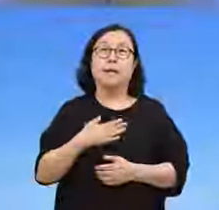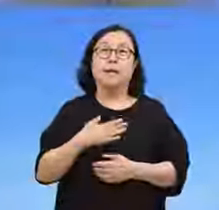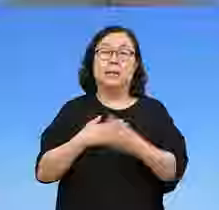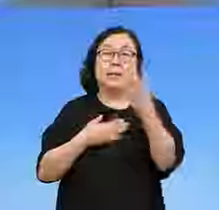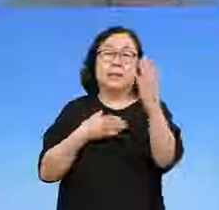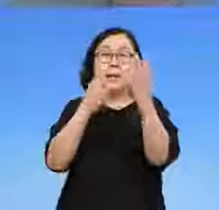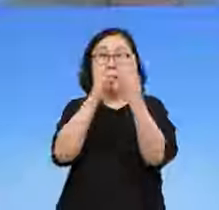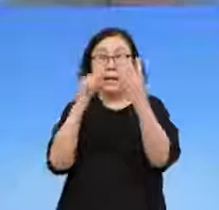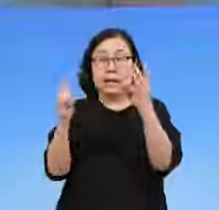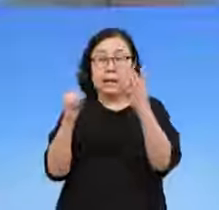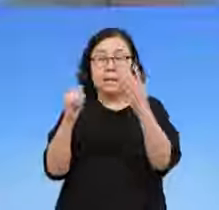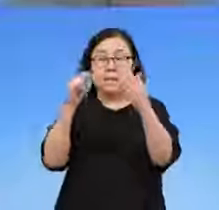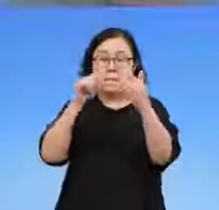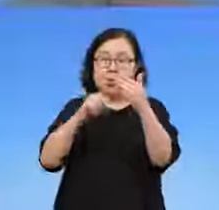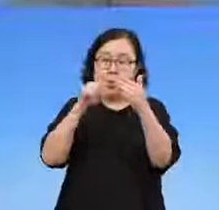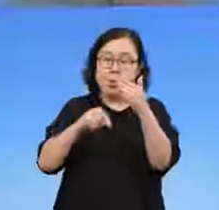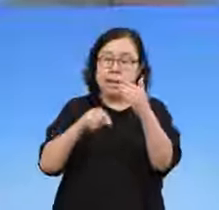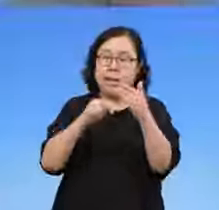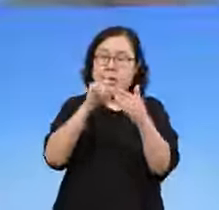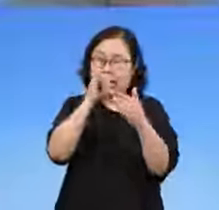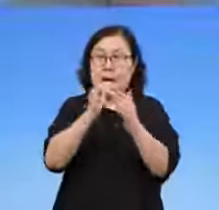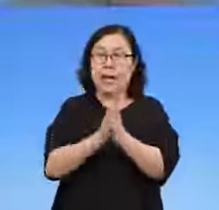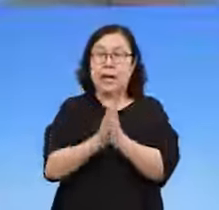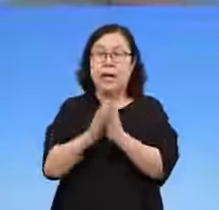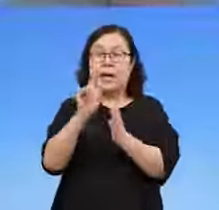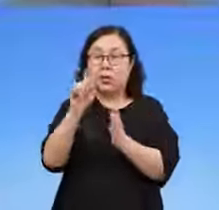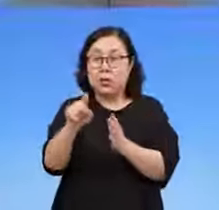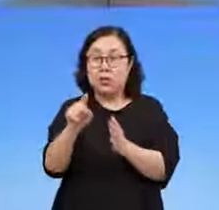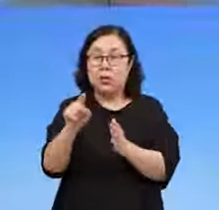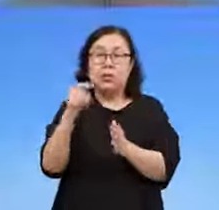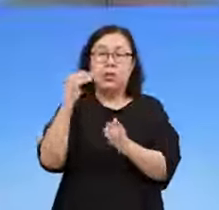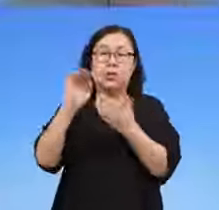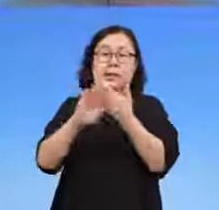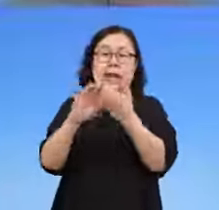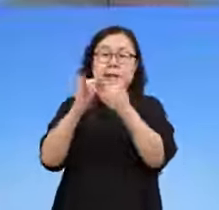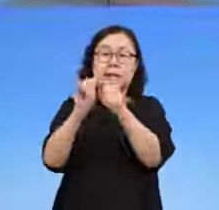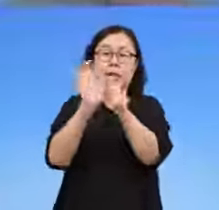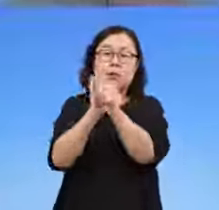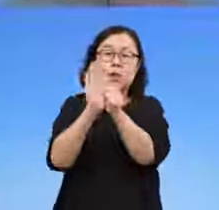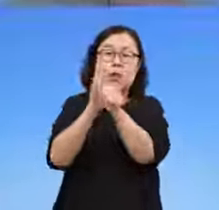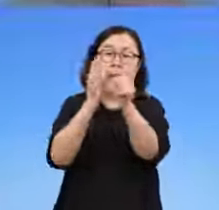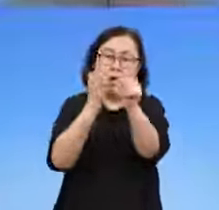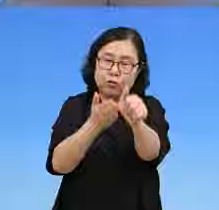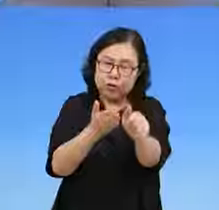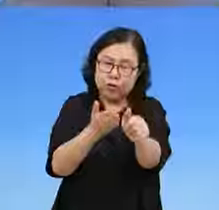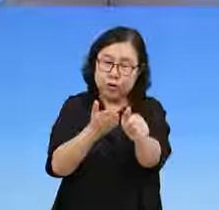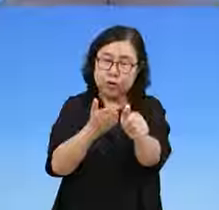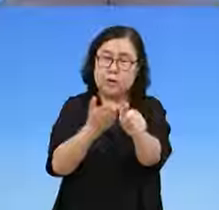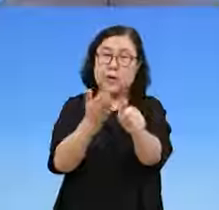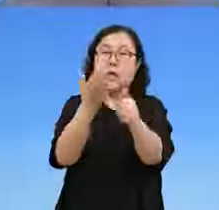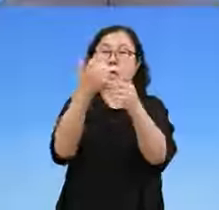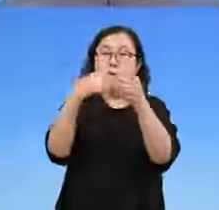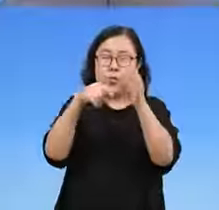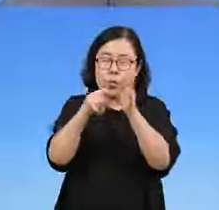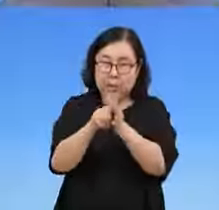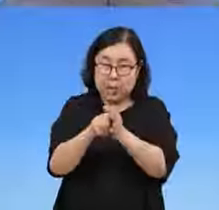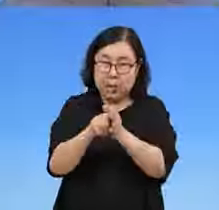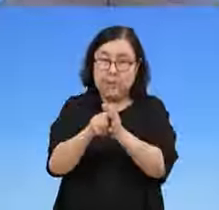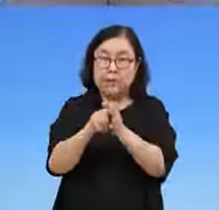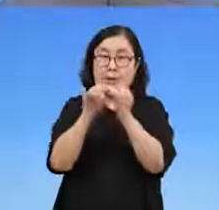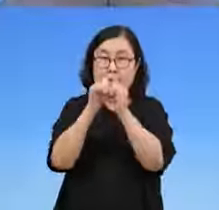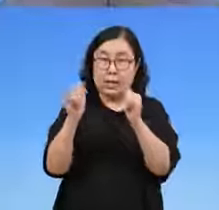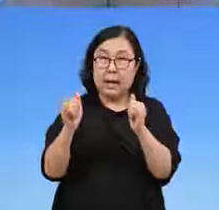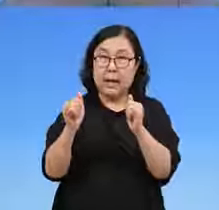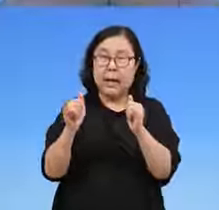늘 나는 내 사람 쪽에 택고 난 늘 누군가를 도와주는 사람이라는 이 착각을 깨트려 주시기 위하여 네가 그 자리에